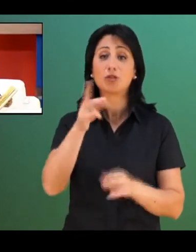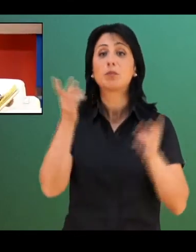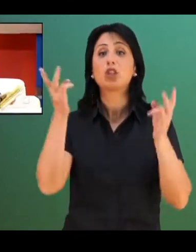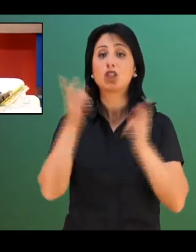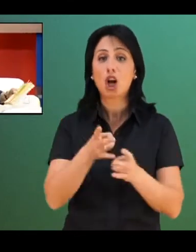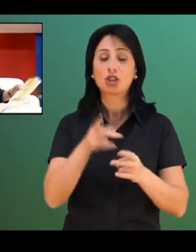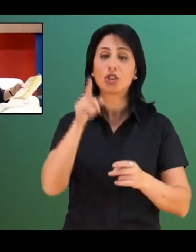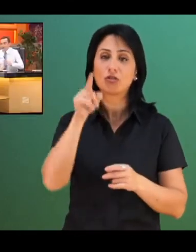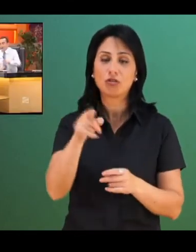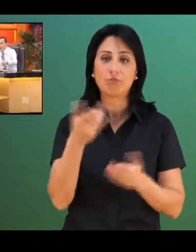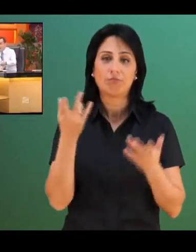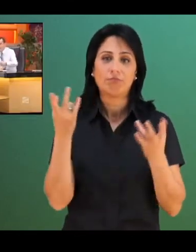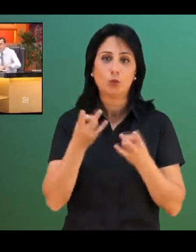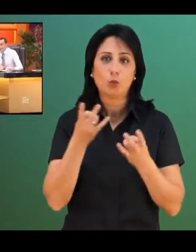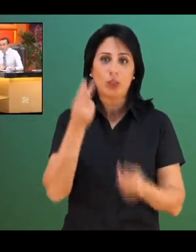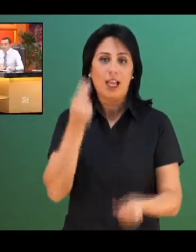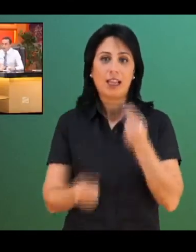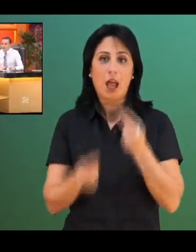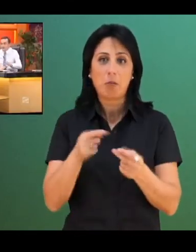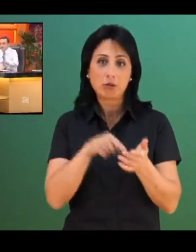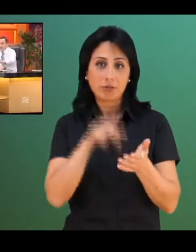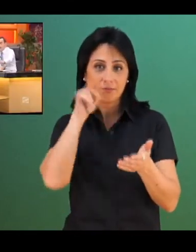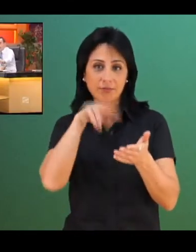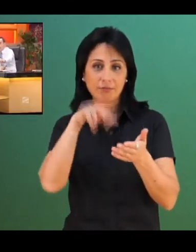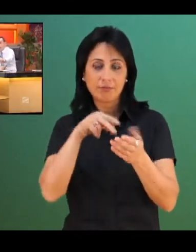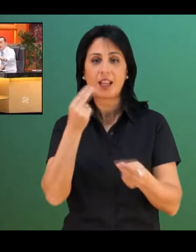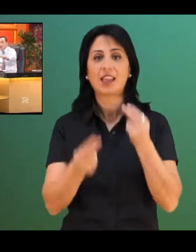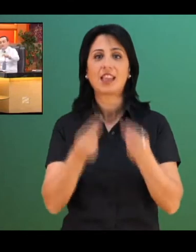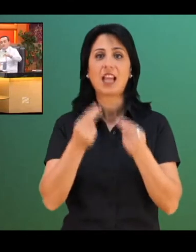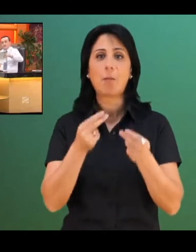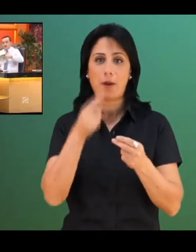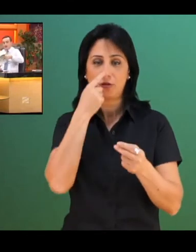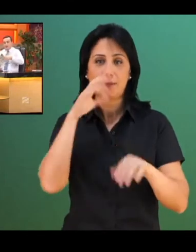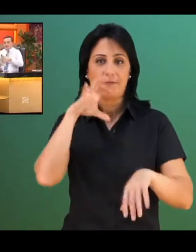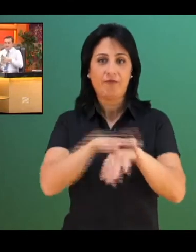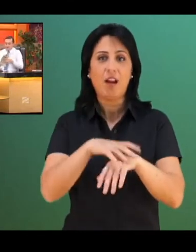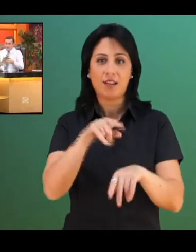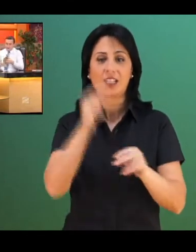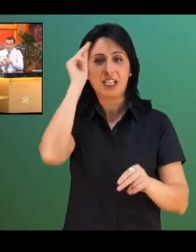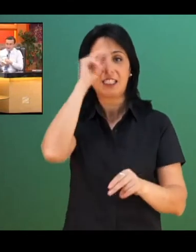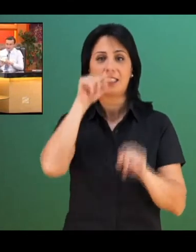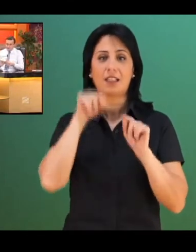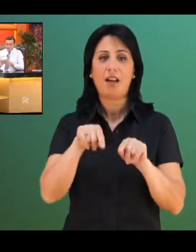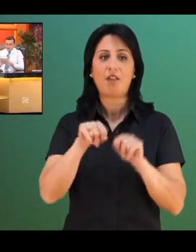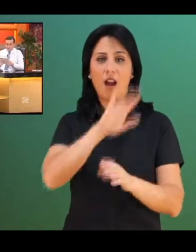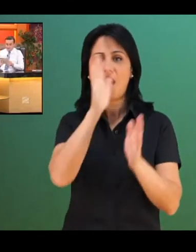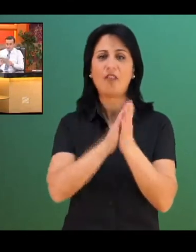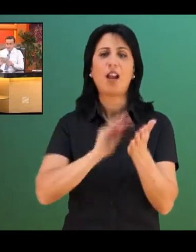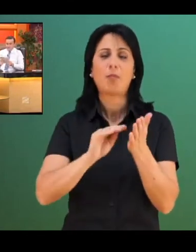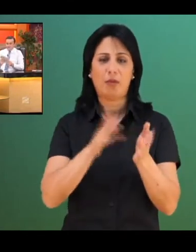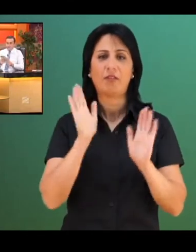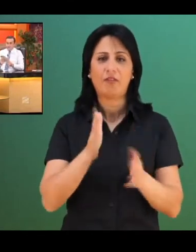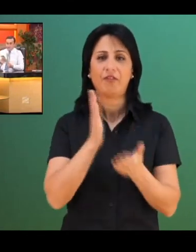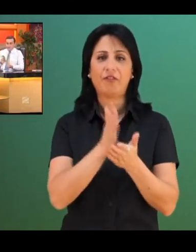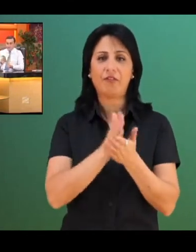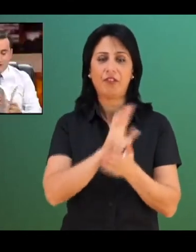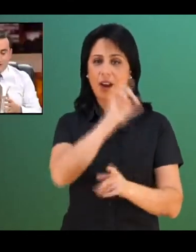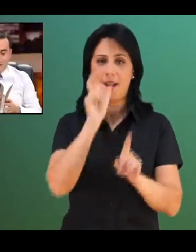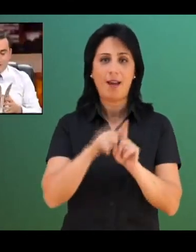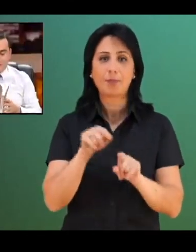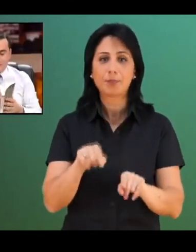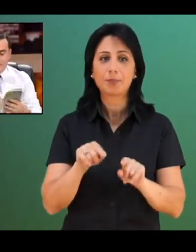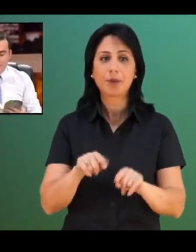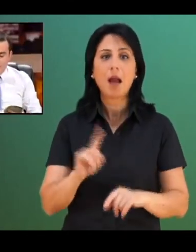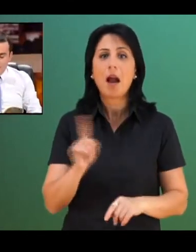არ დაგეტყოს, გაიგე? და აი აქ ყველაფერი ეს წერია, გაიგე? ანუ რაზია? ტექნიკა, სამსახიობო ტექნიკაა, რა ხაში